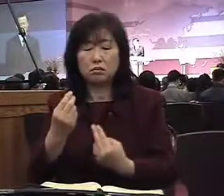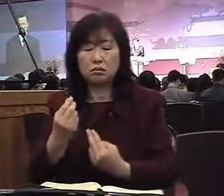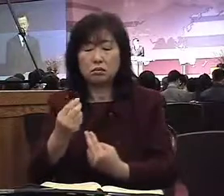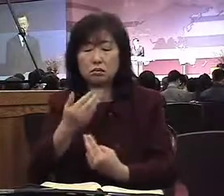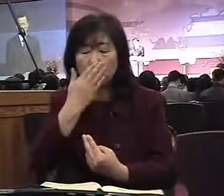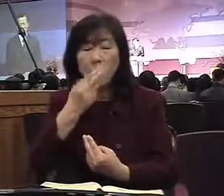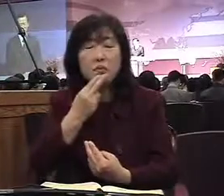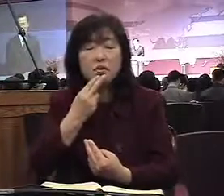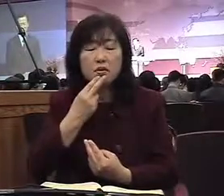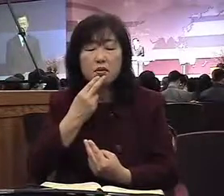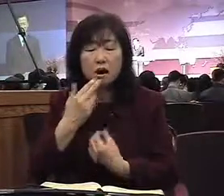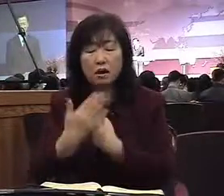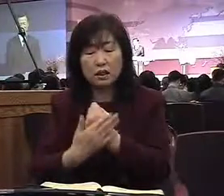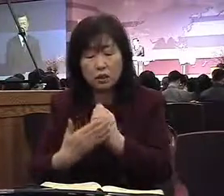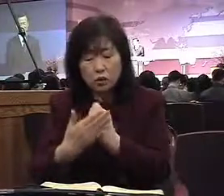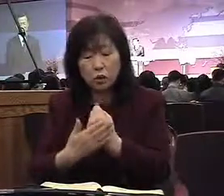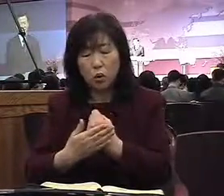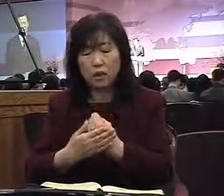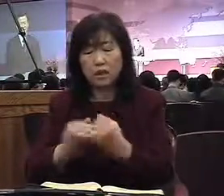은총이 약속된 것이에요.